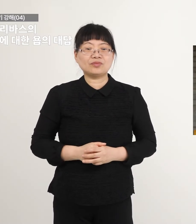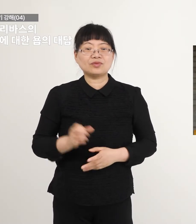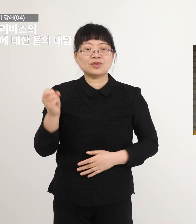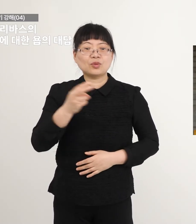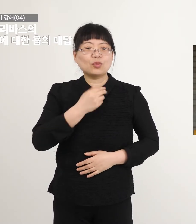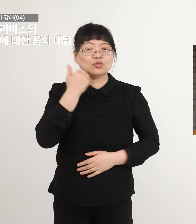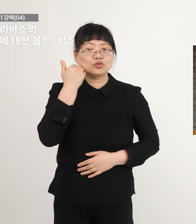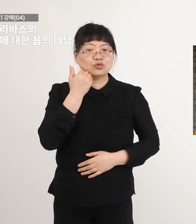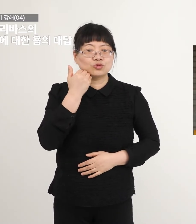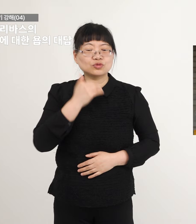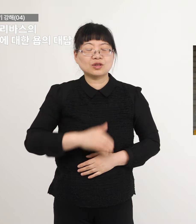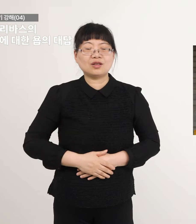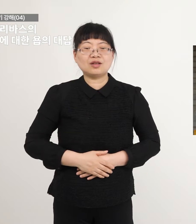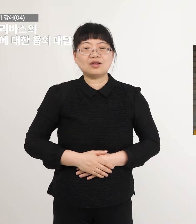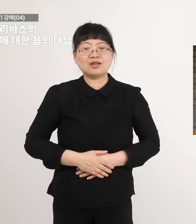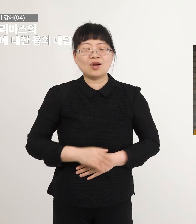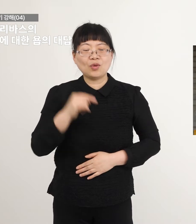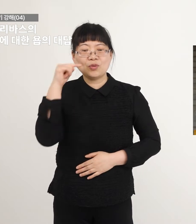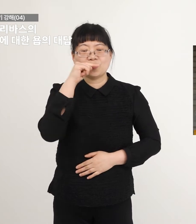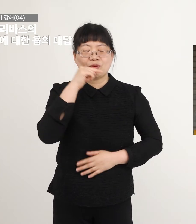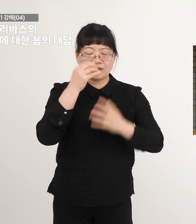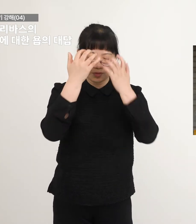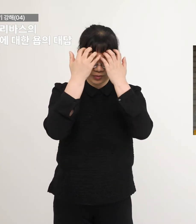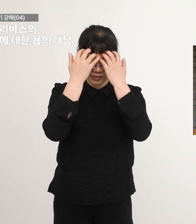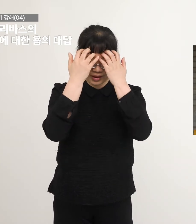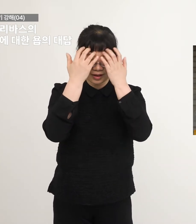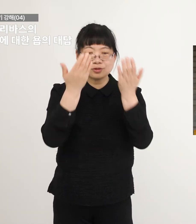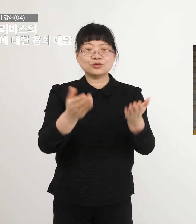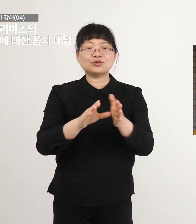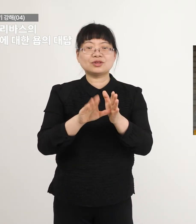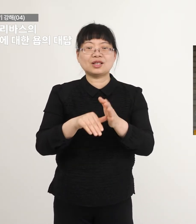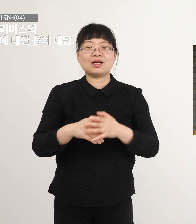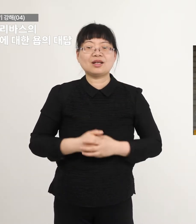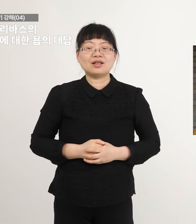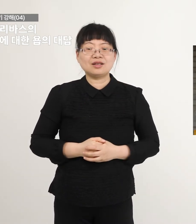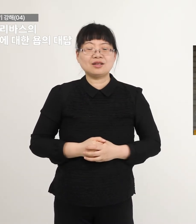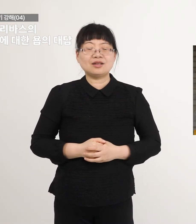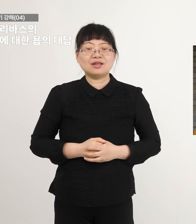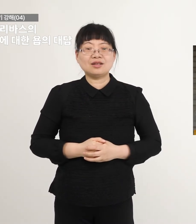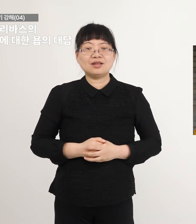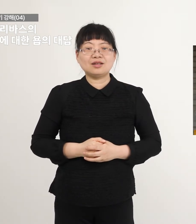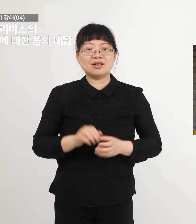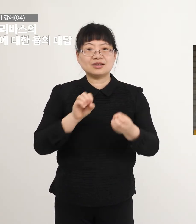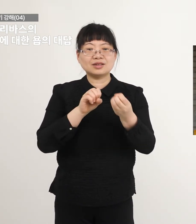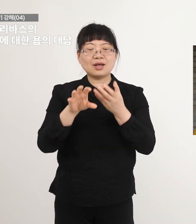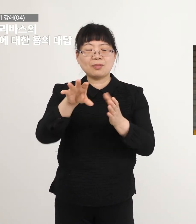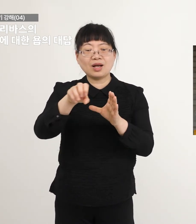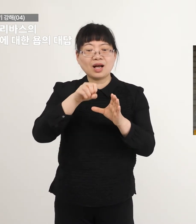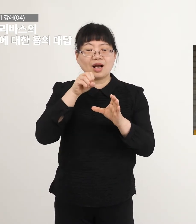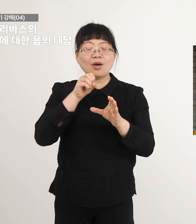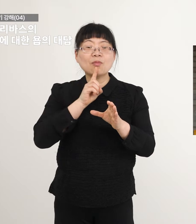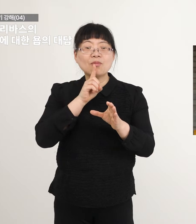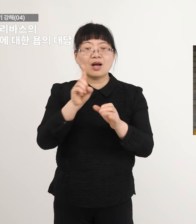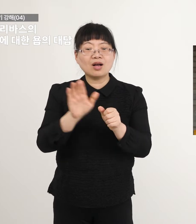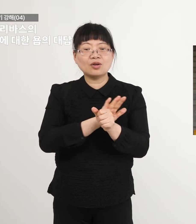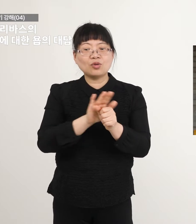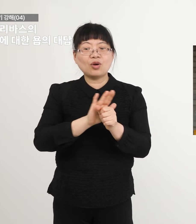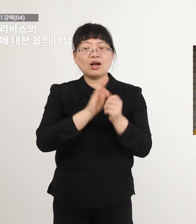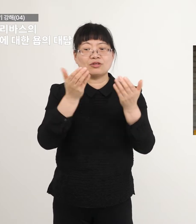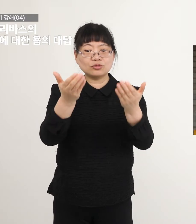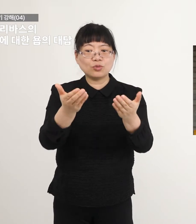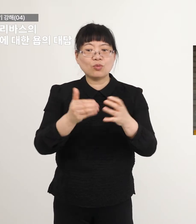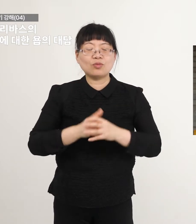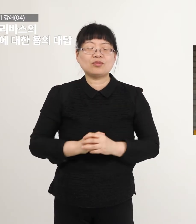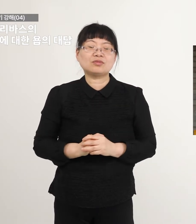또 누가 정말 혹독한 고난 속에 던져져 있을 때 또 답을 꺼낸답시고